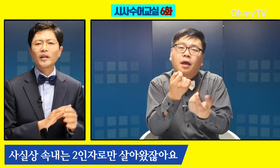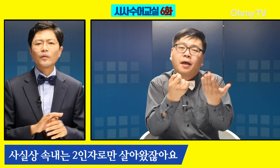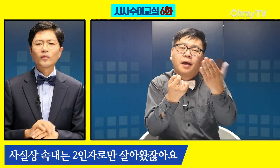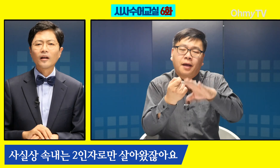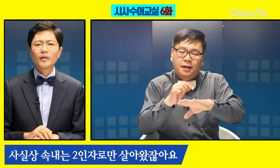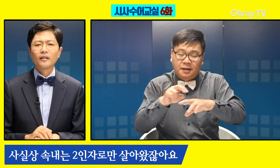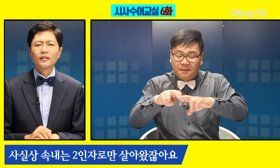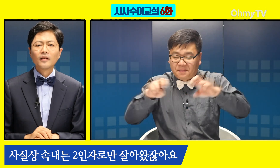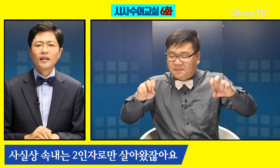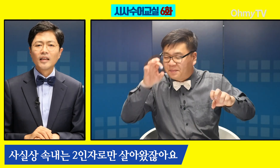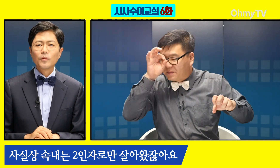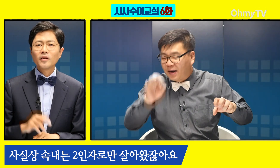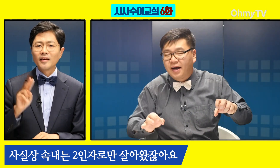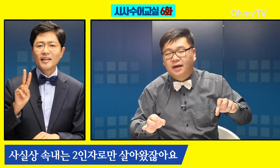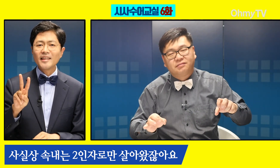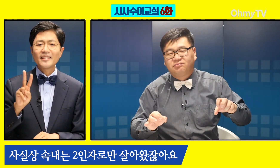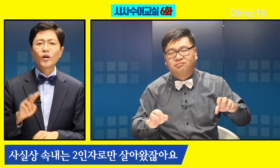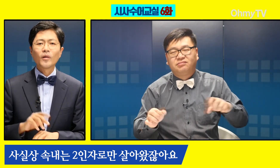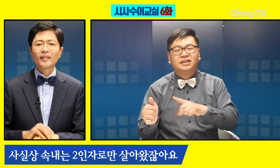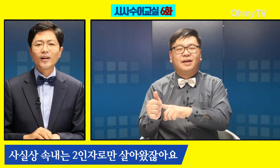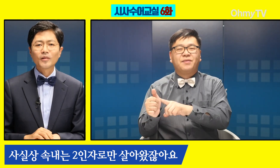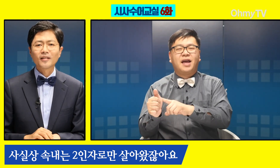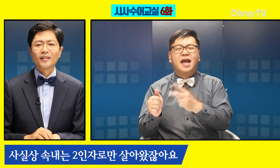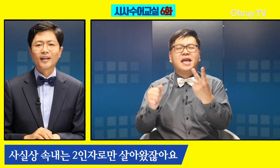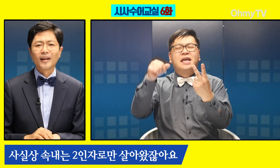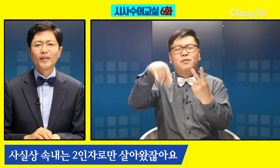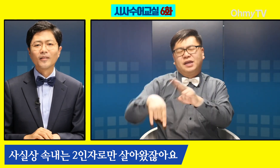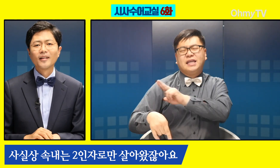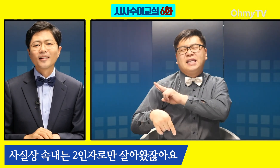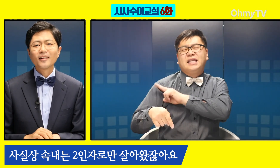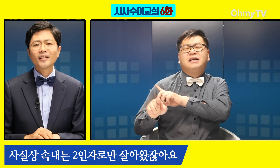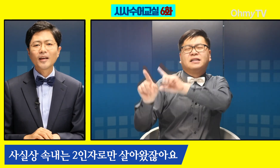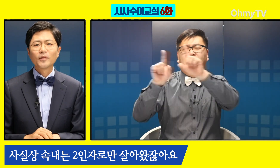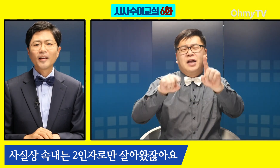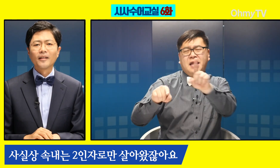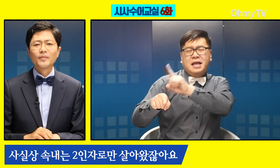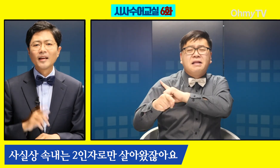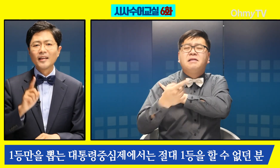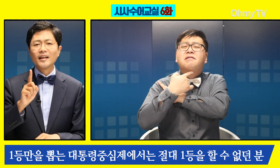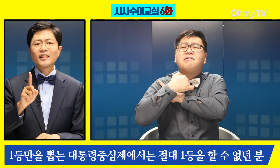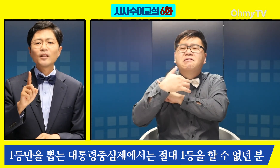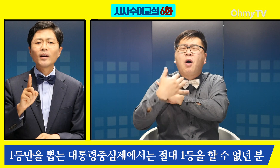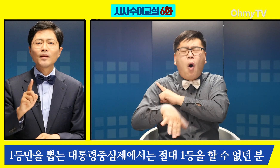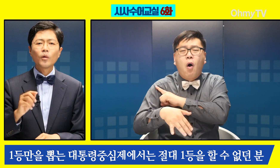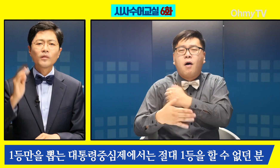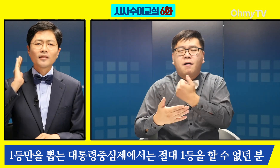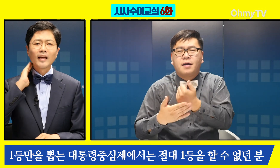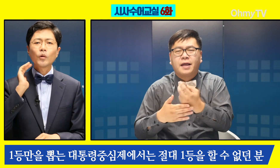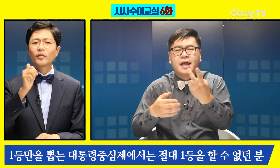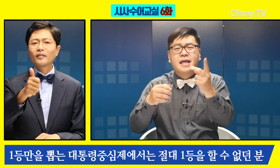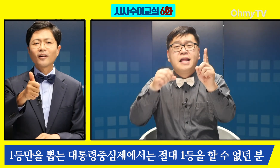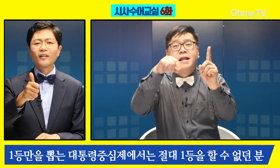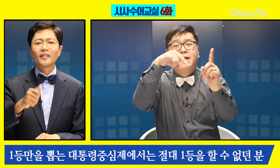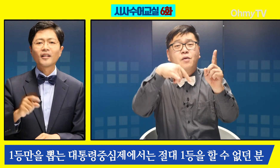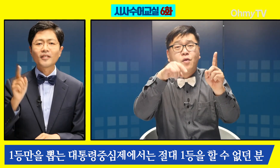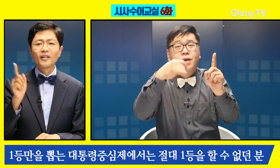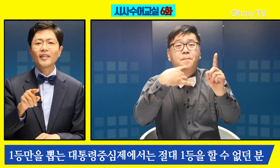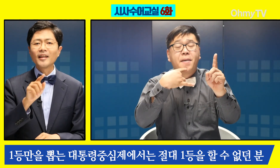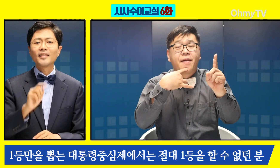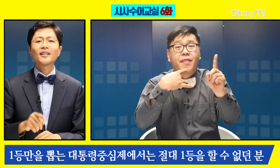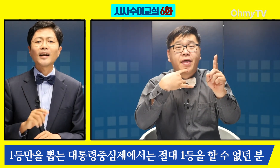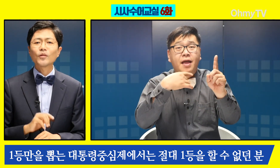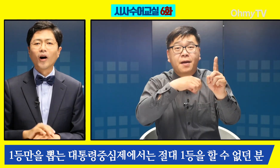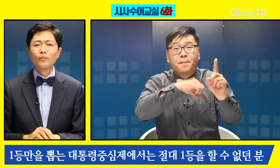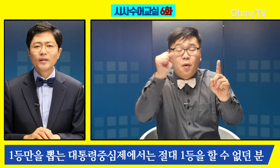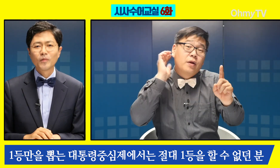사실상 속내로 보자면 이분이 2인자로만 살아오신 거잖아요. 그렇기 때문에 1등만을 뽑는 대통령 선거에서는